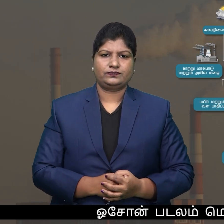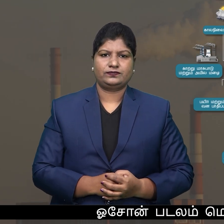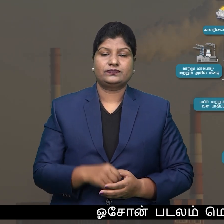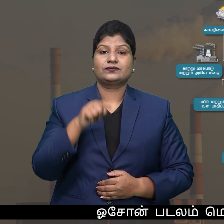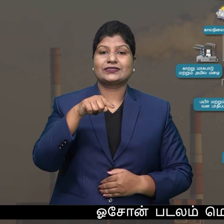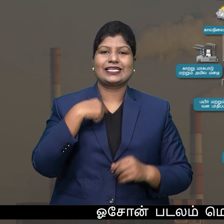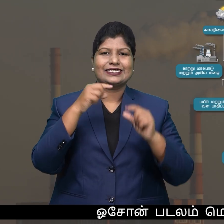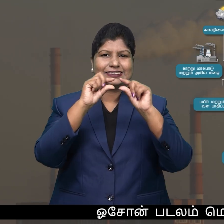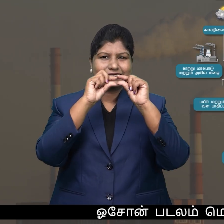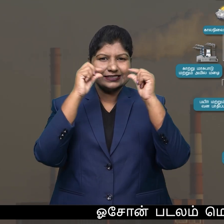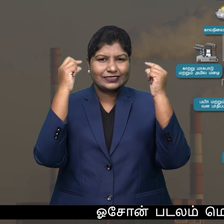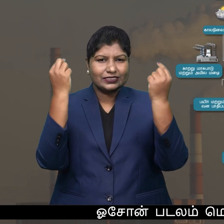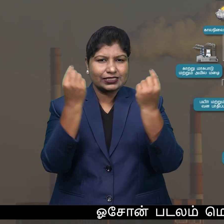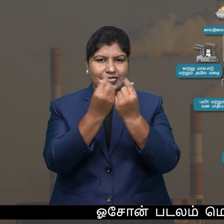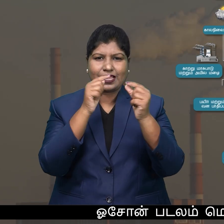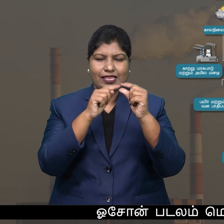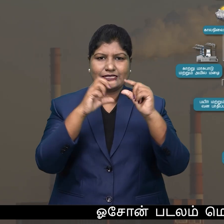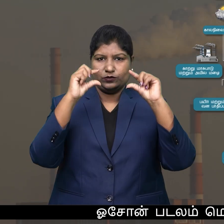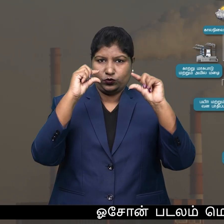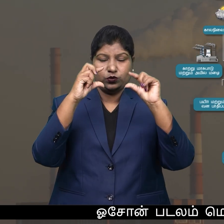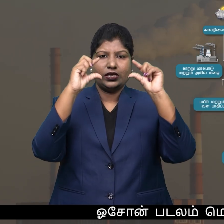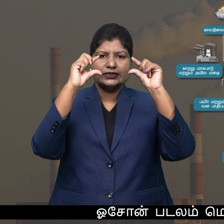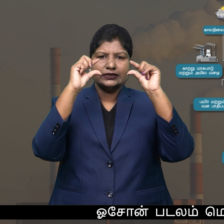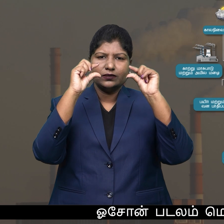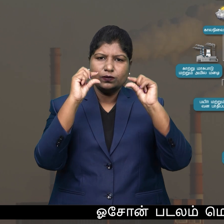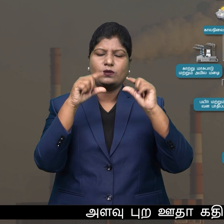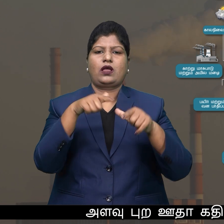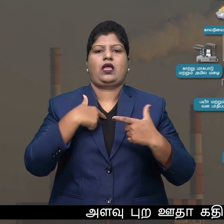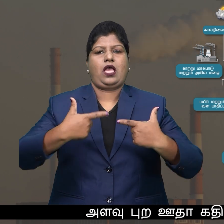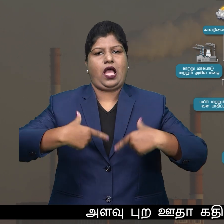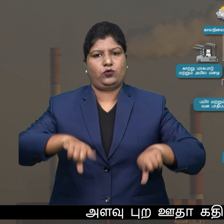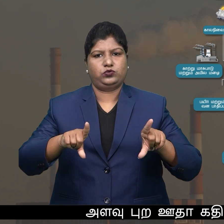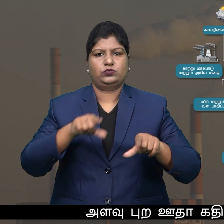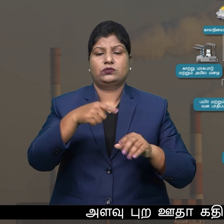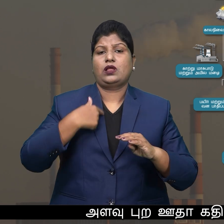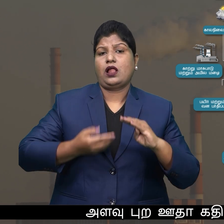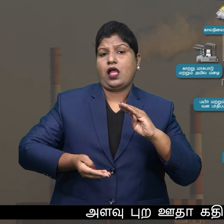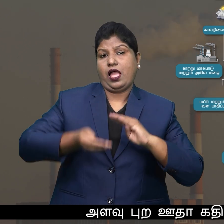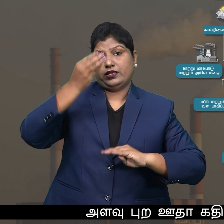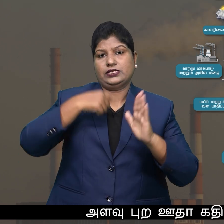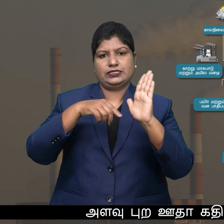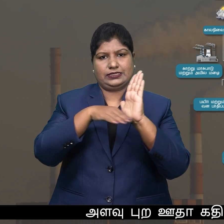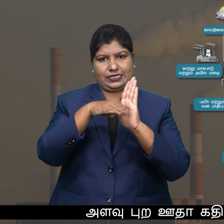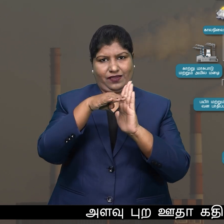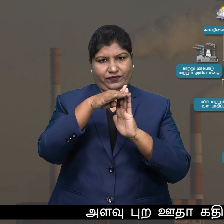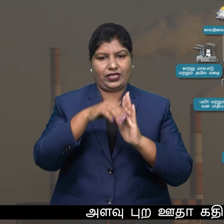ஓசோ படலம் மெலிந்து போவதால் அதிக அளவு புற ஊதா கதிர்வீச்சு பூமியை அடையும்.